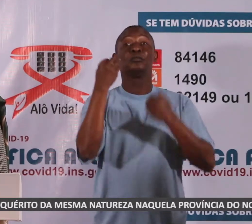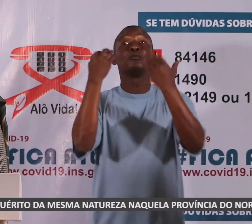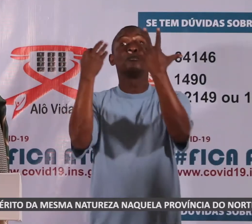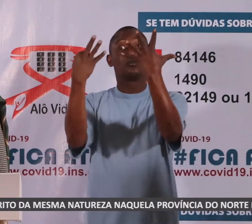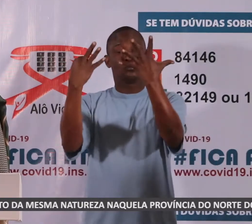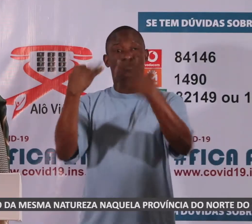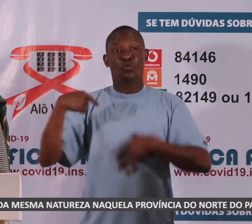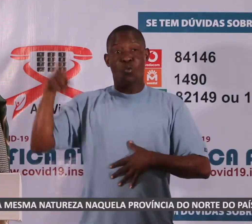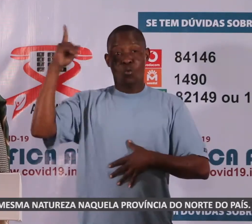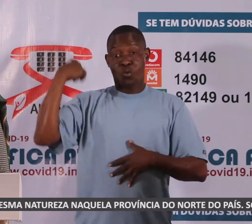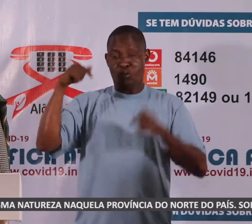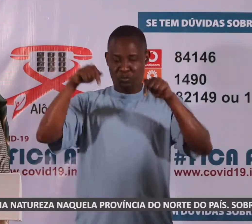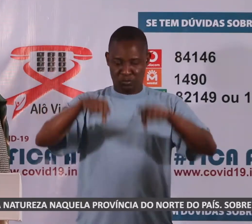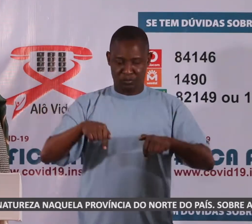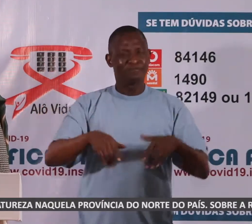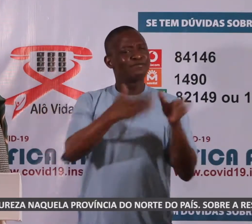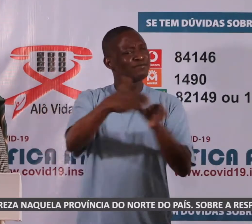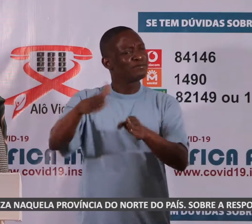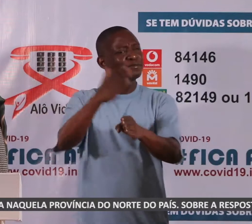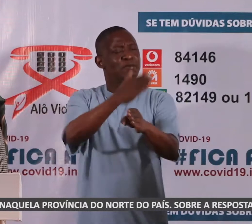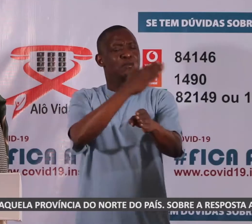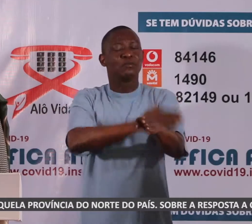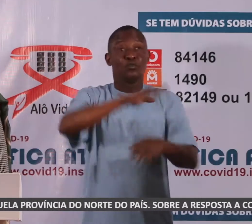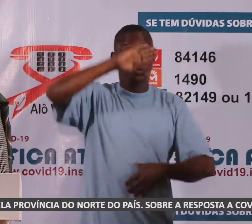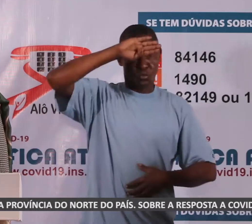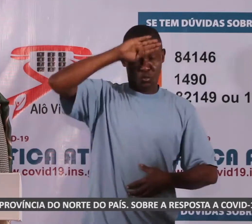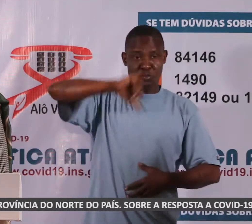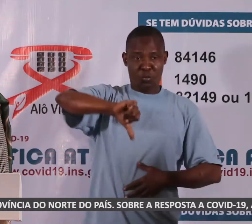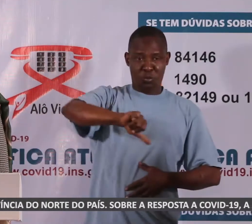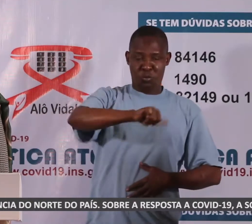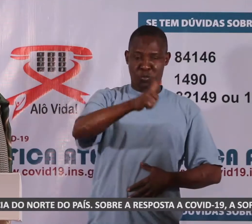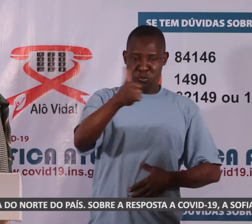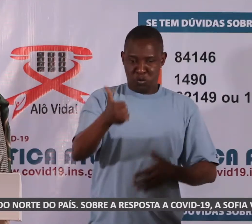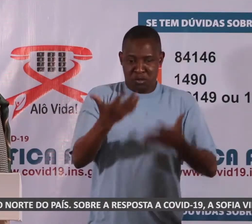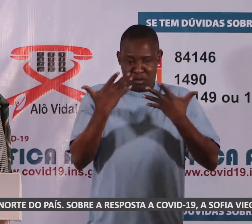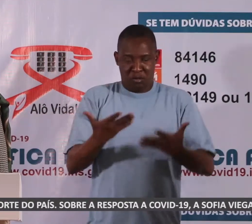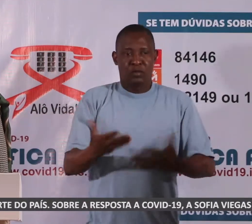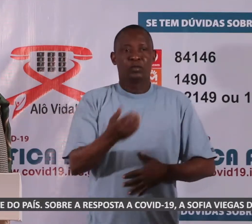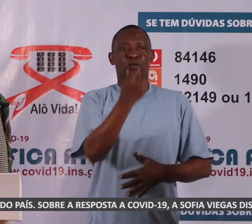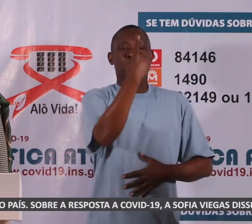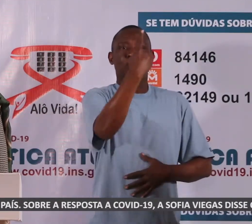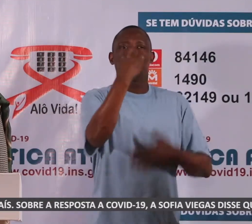completamente recuperadas de infecção de Covid-19, dizer que neste momento contamos com